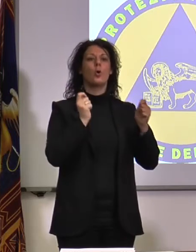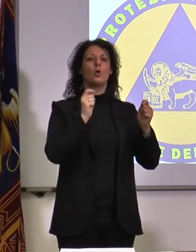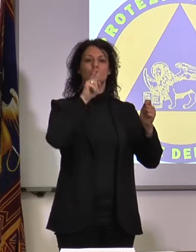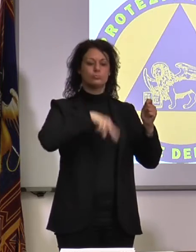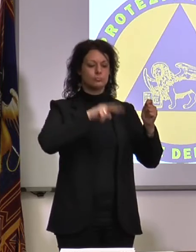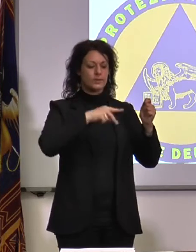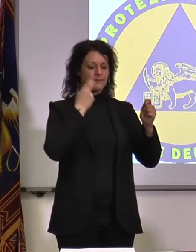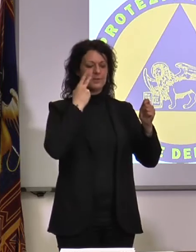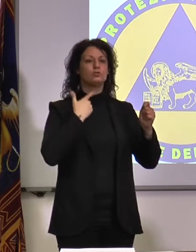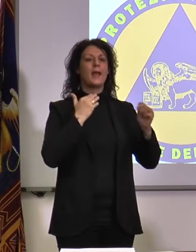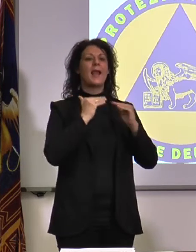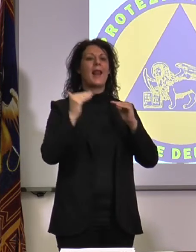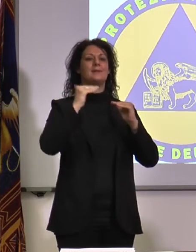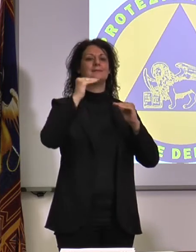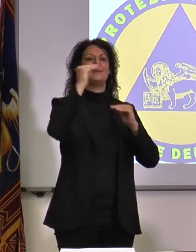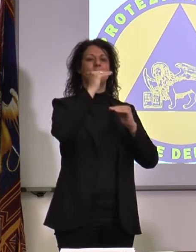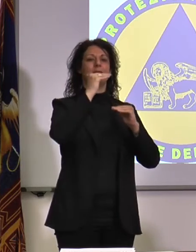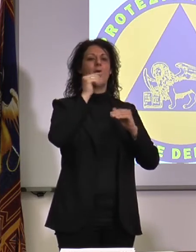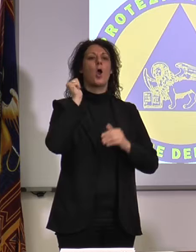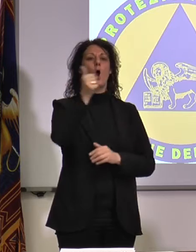contagiati per regione. Secondo me